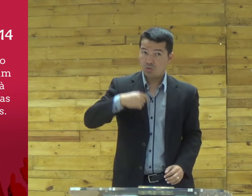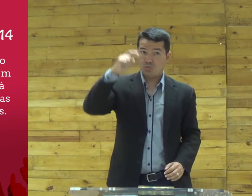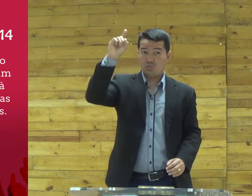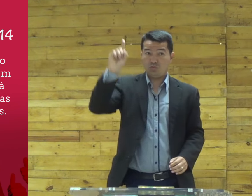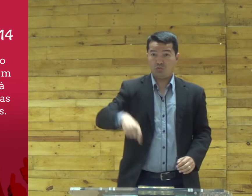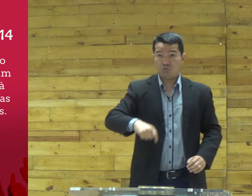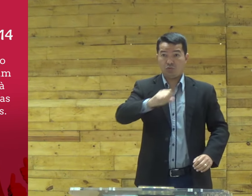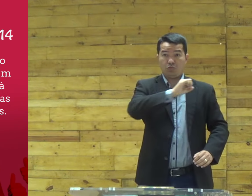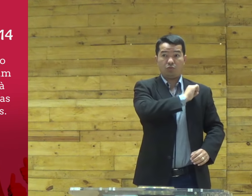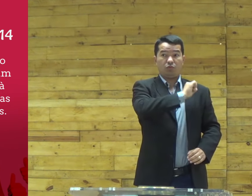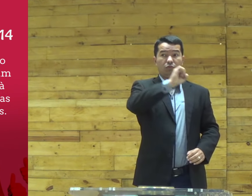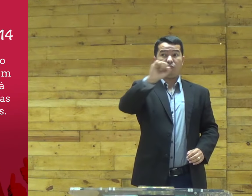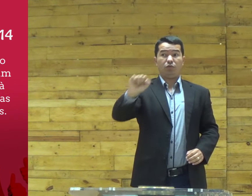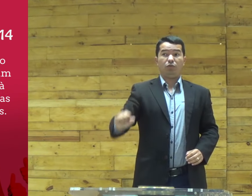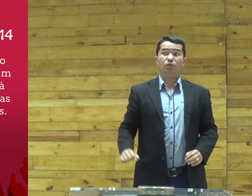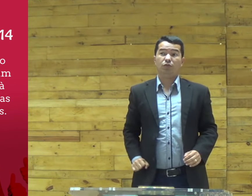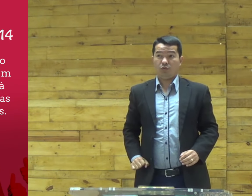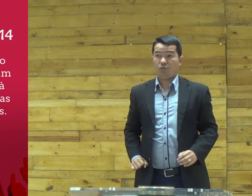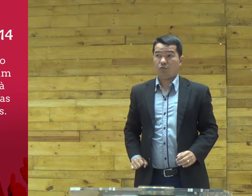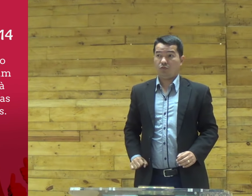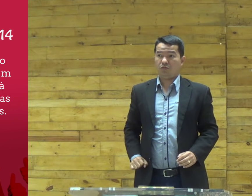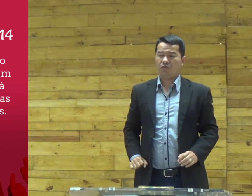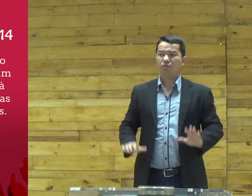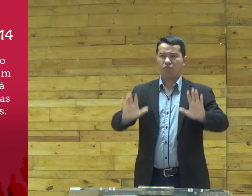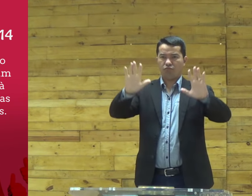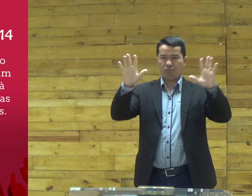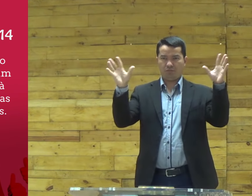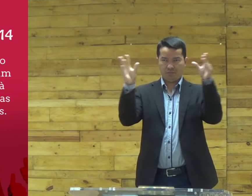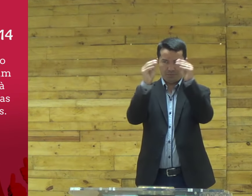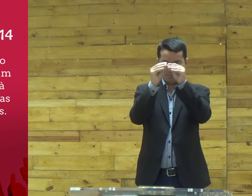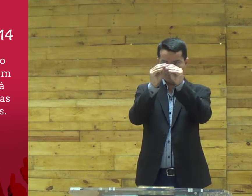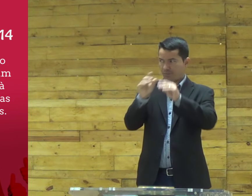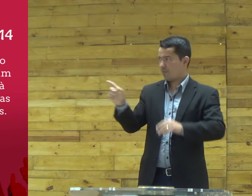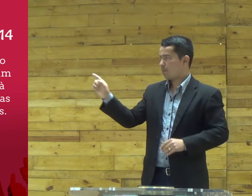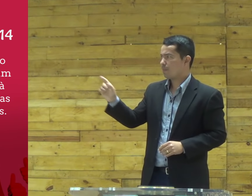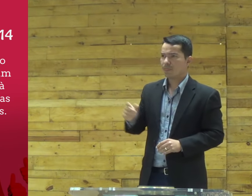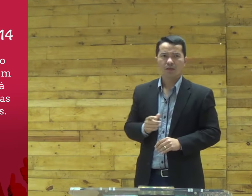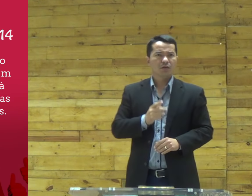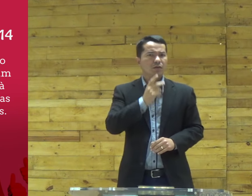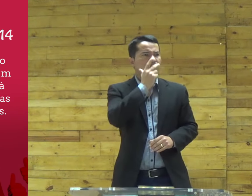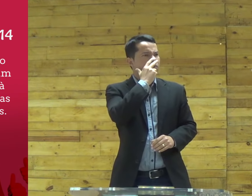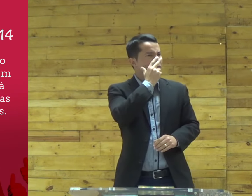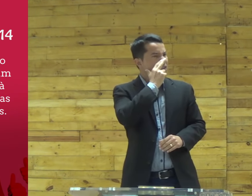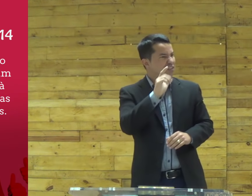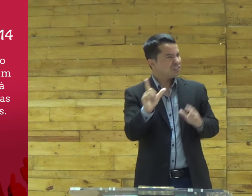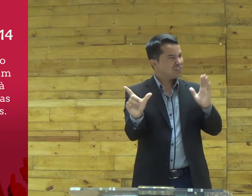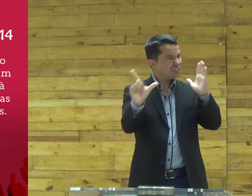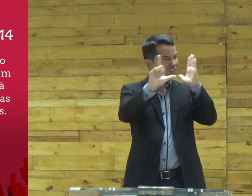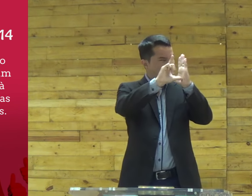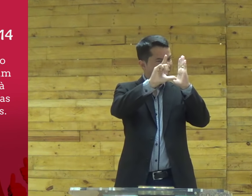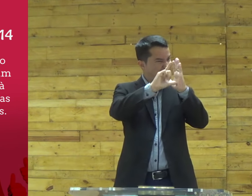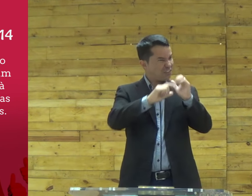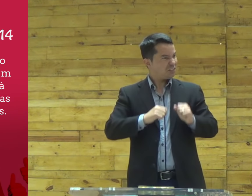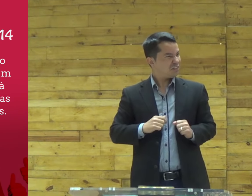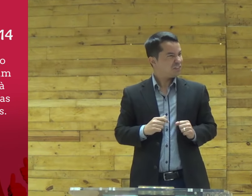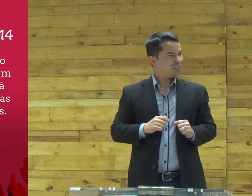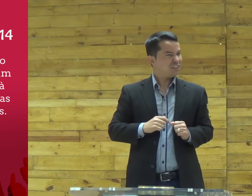temor ao seu Deus. Deixa eu explicar para vocês lá, terminando versículo ali, eu sou